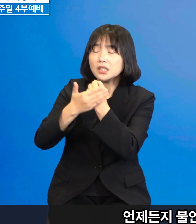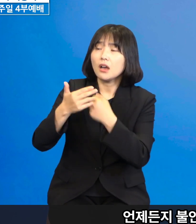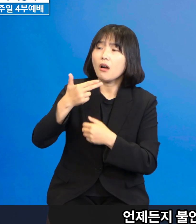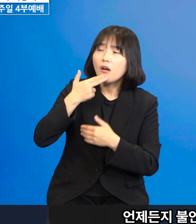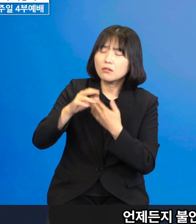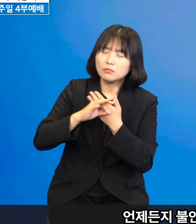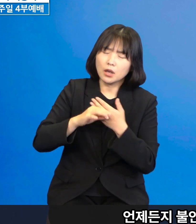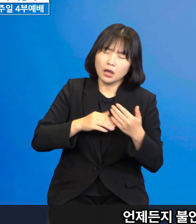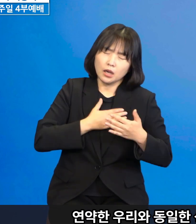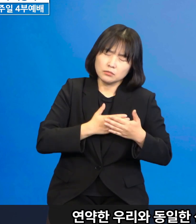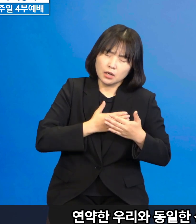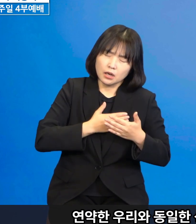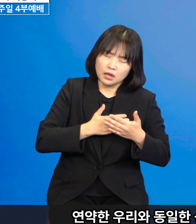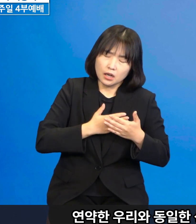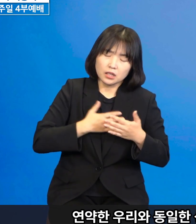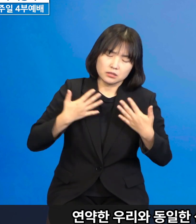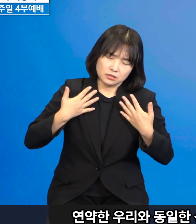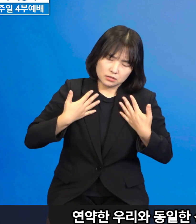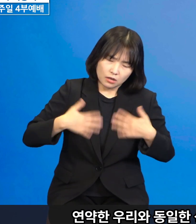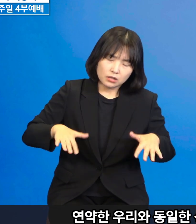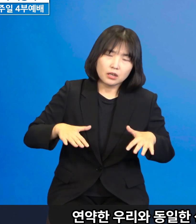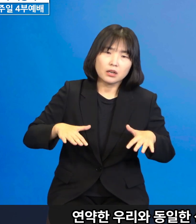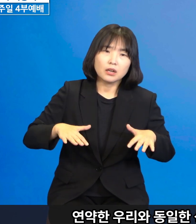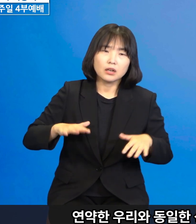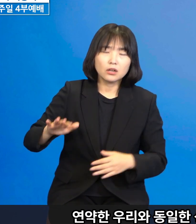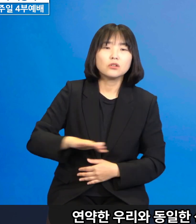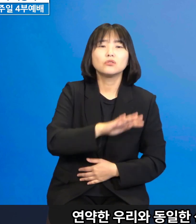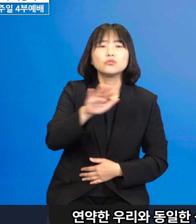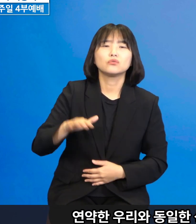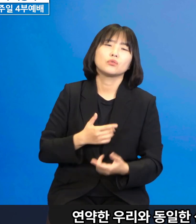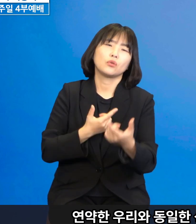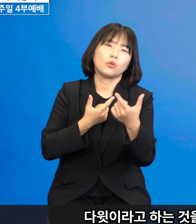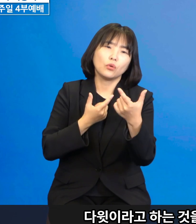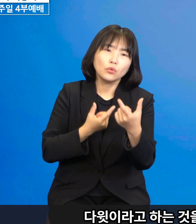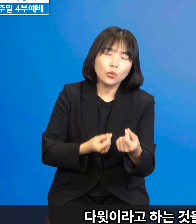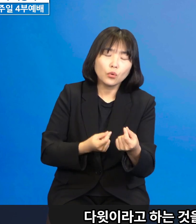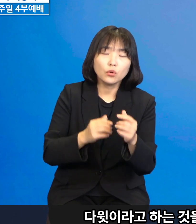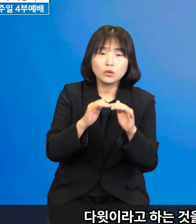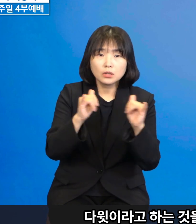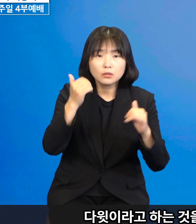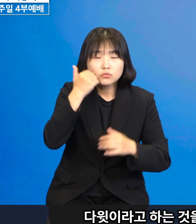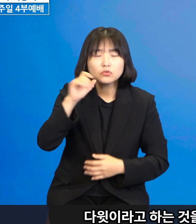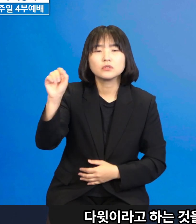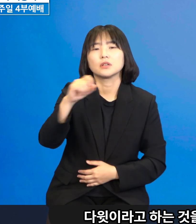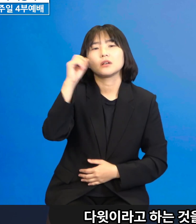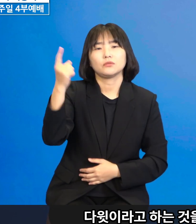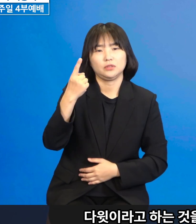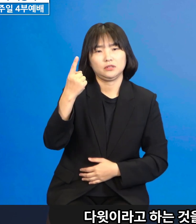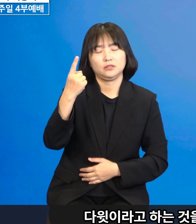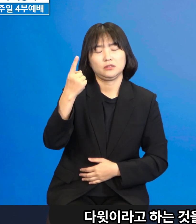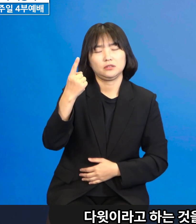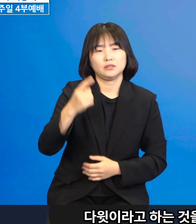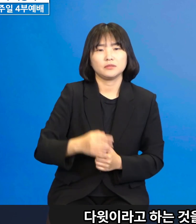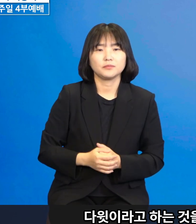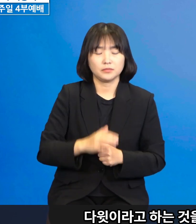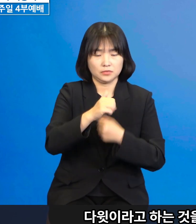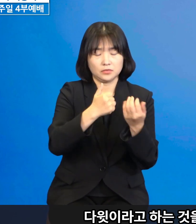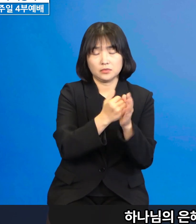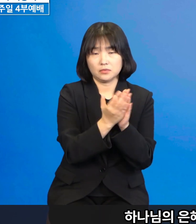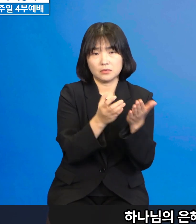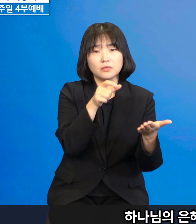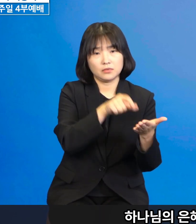떨 수밖에 없는 연약한 우리와 동일한 성장을 가진 자가 누구예요? 다윗이라고 하는 것을 성경은 보여주고